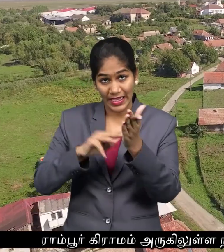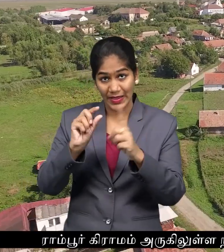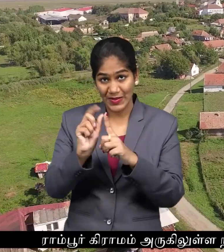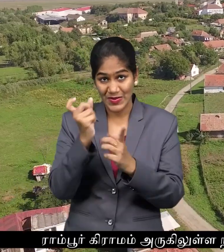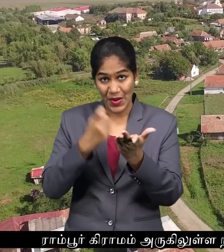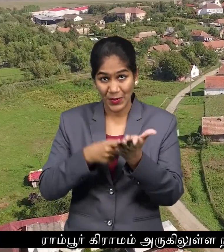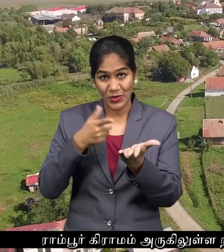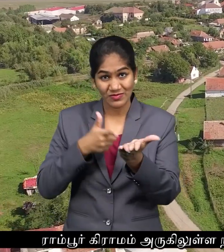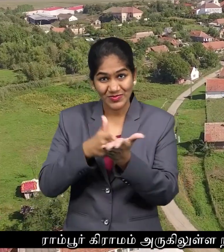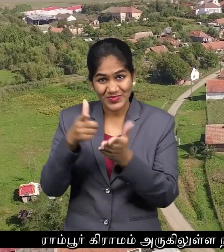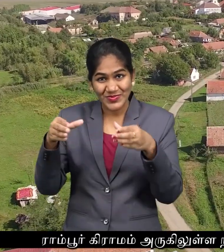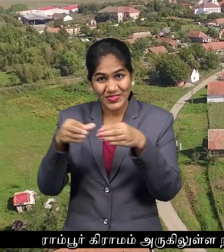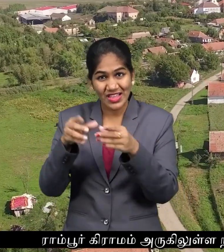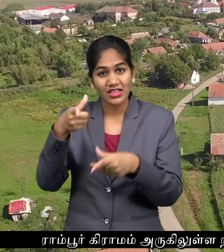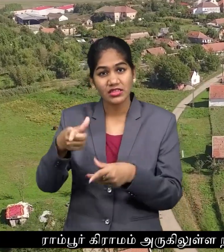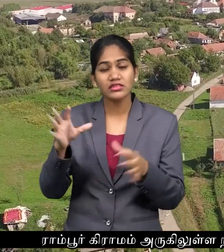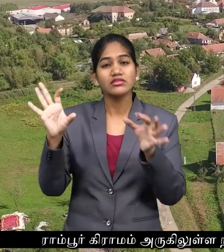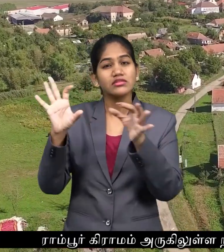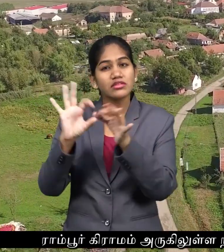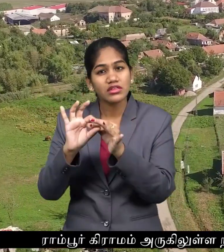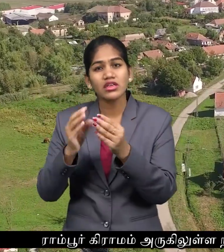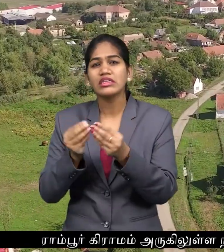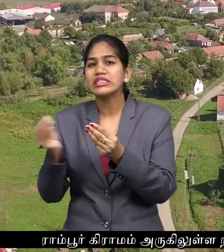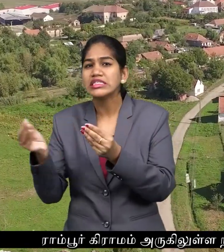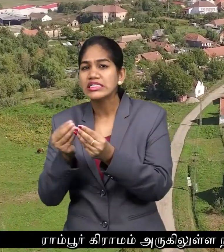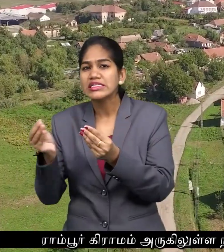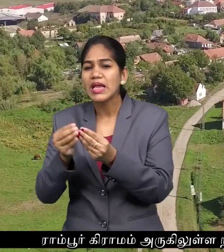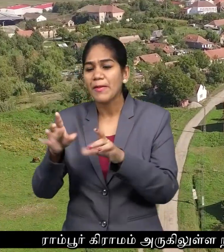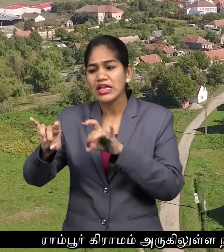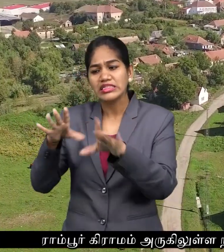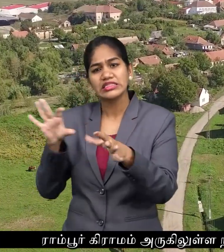ராம்பூர் கிராமம் அருகிலுள்ள நகரங்கள் மற்றும்